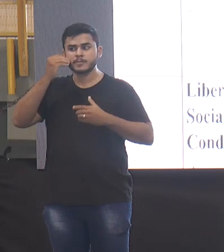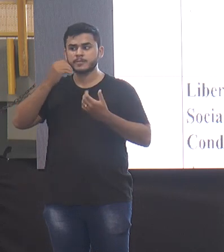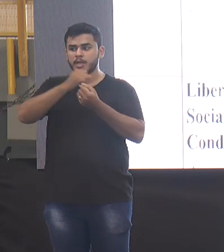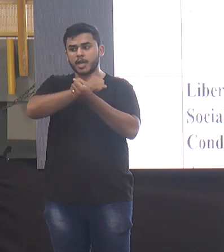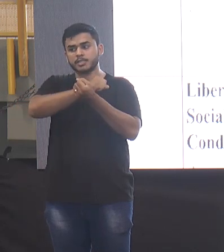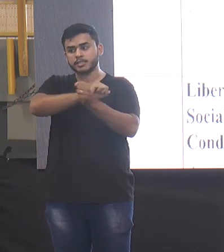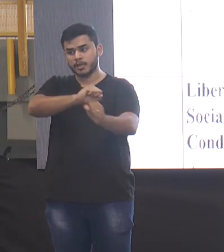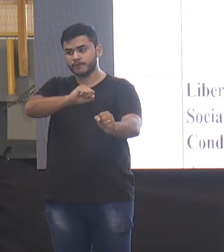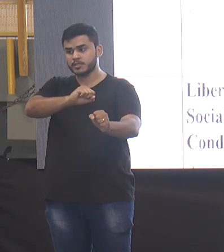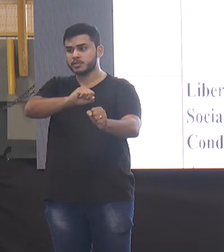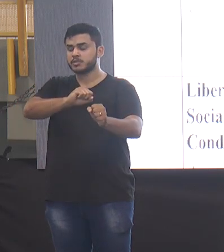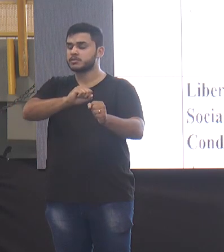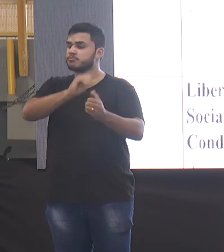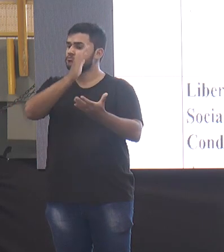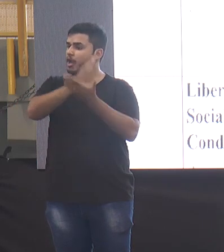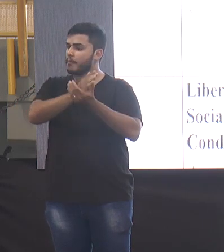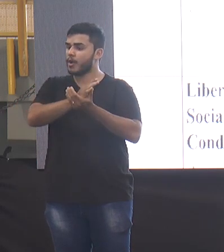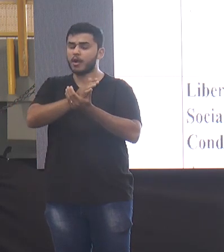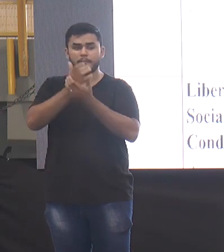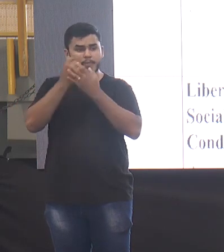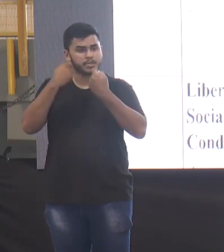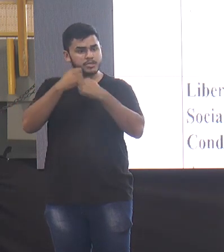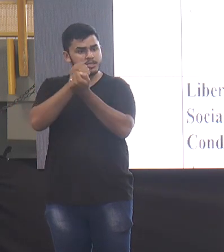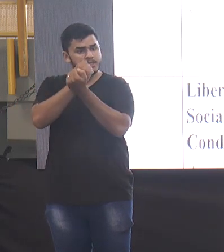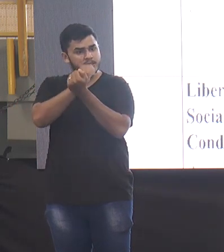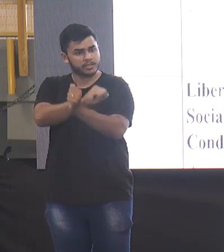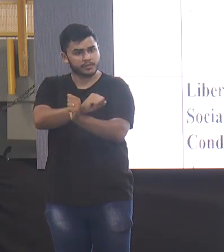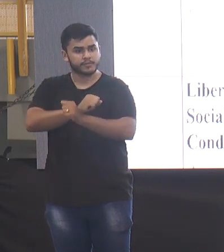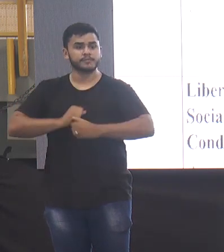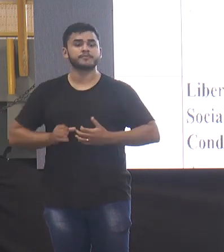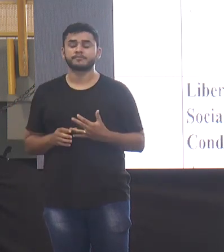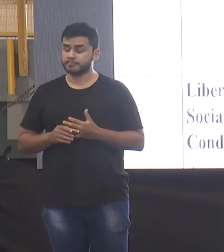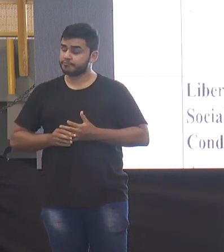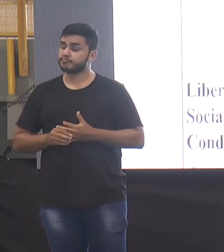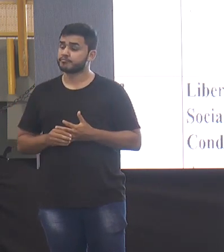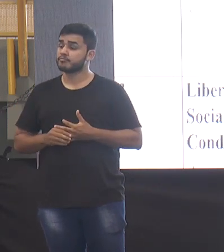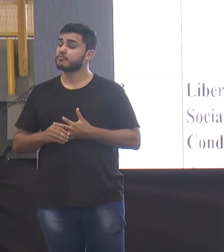da escravidão. E além da escravidão, tem o amor erótico.